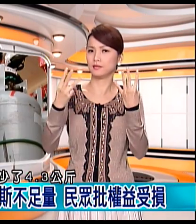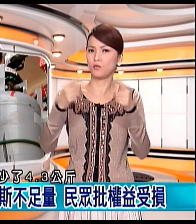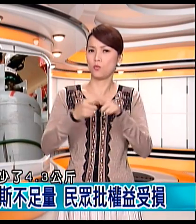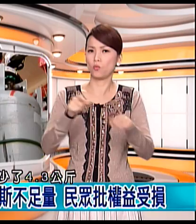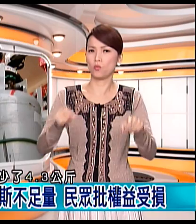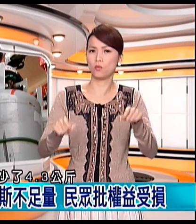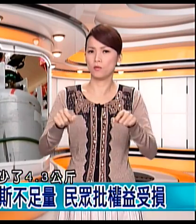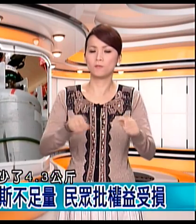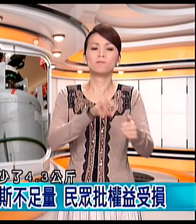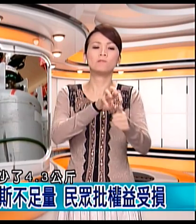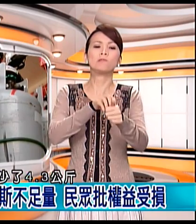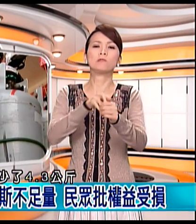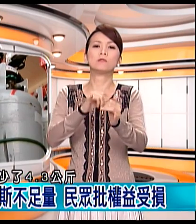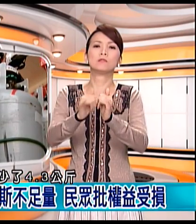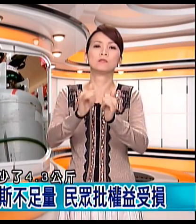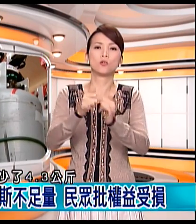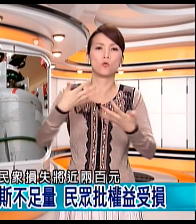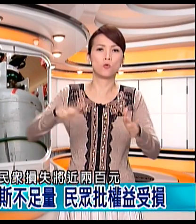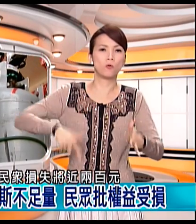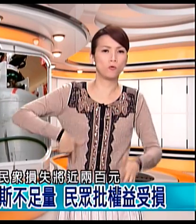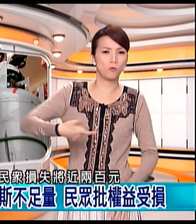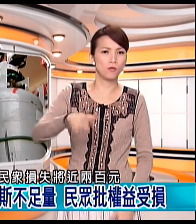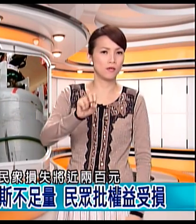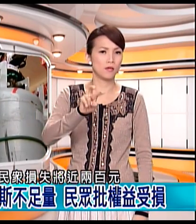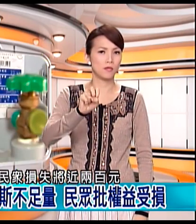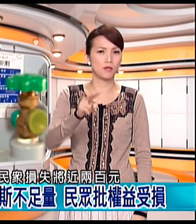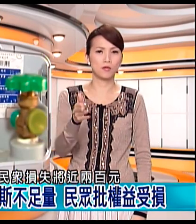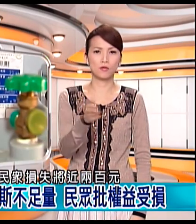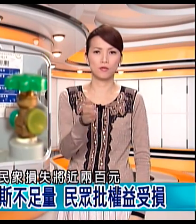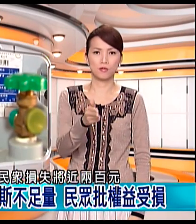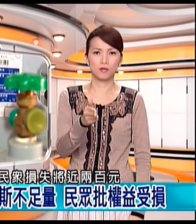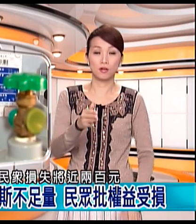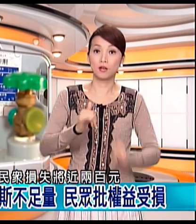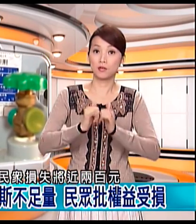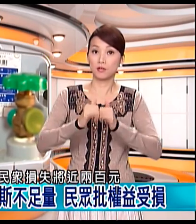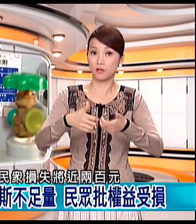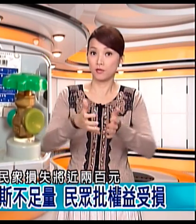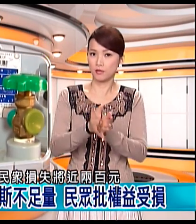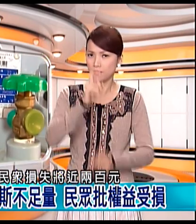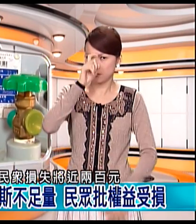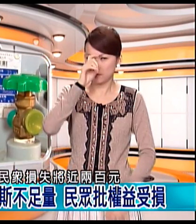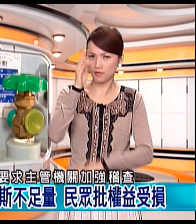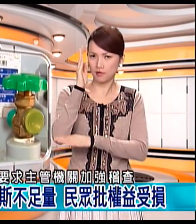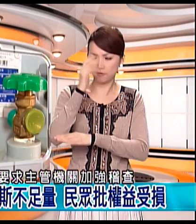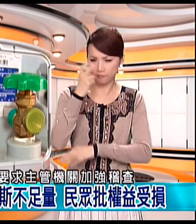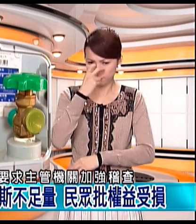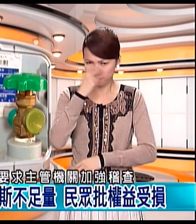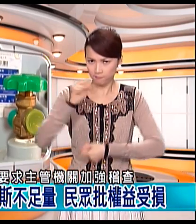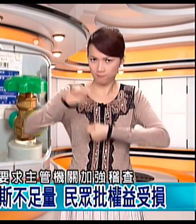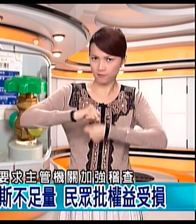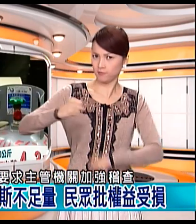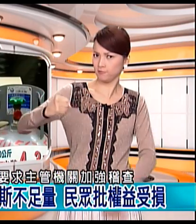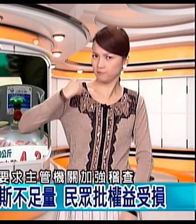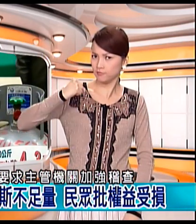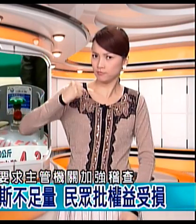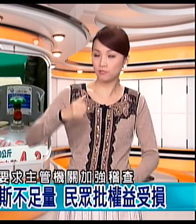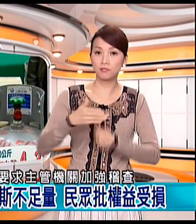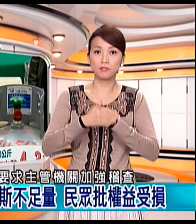了4.3公斤，这等于是让民众损失将近200元。民间团体要求主管机关